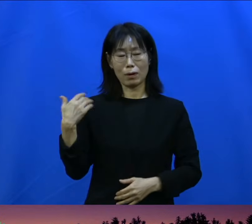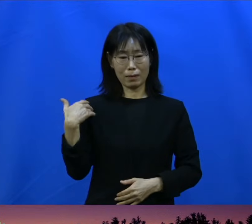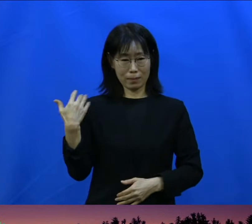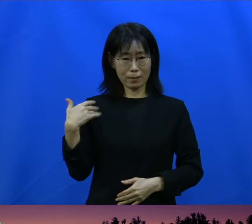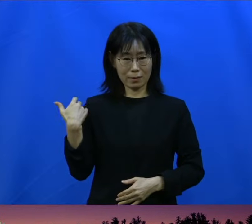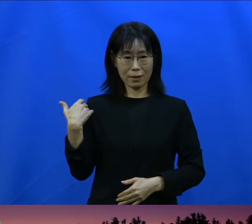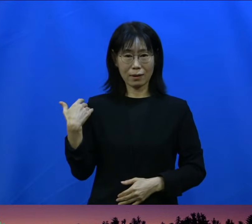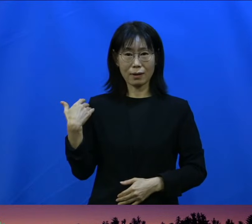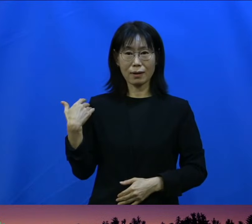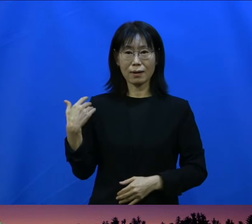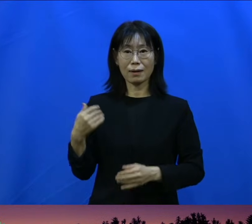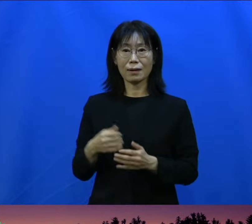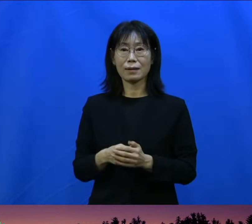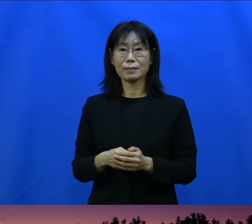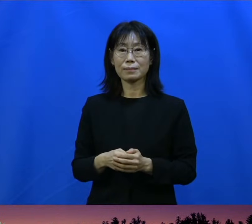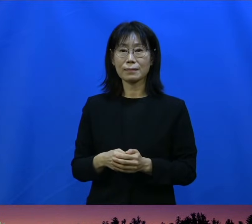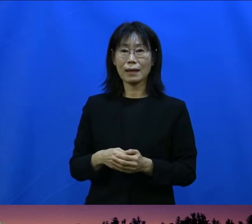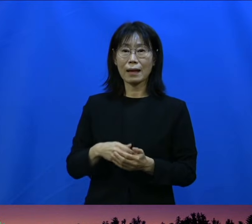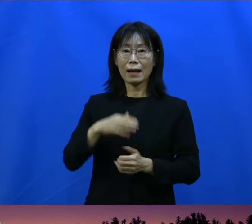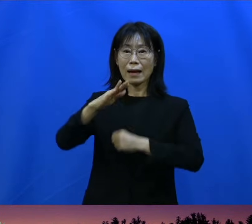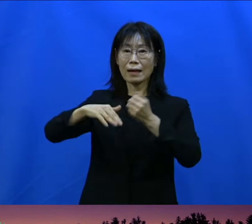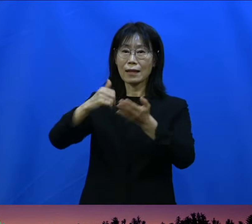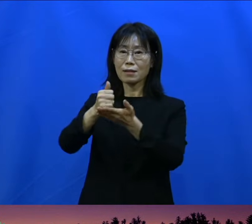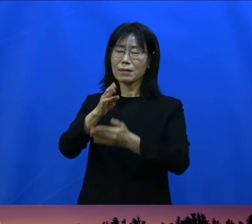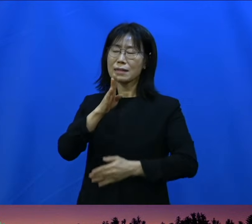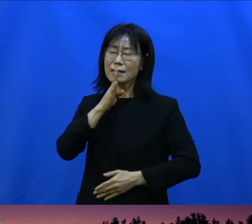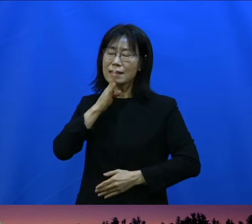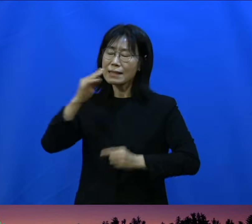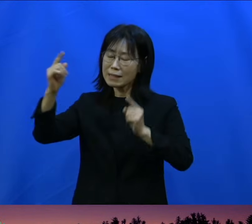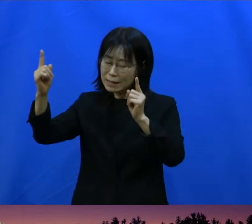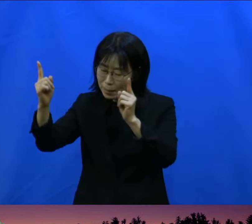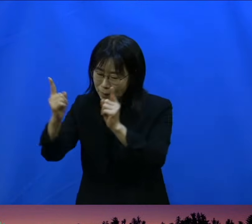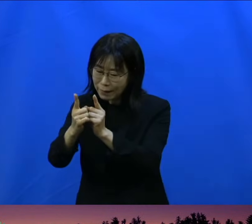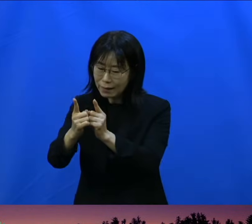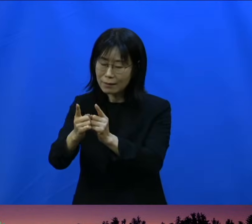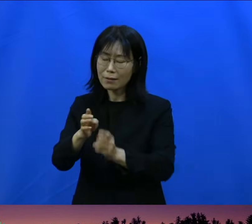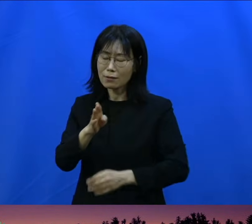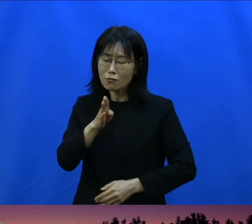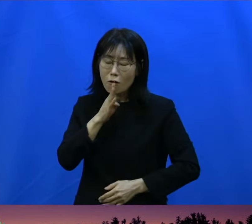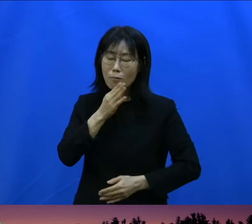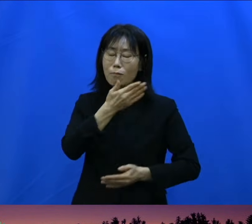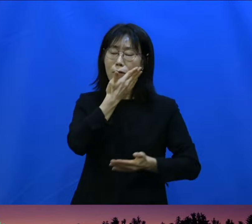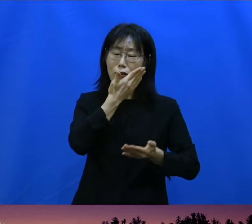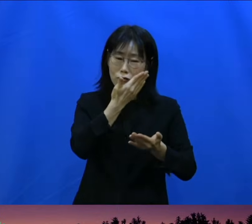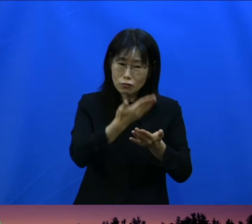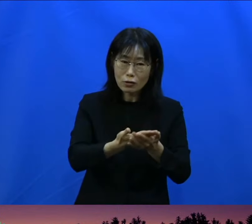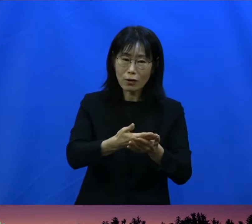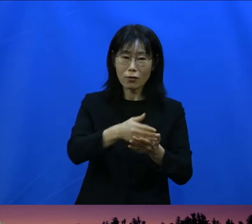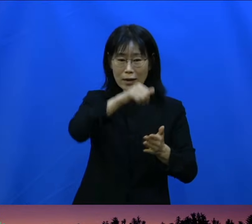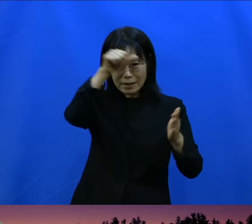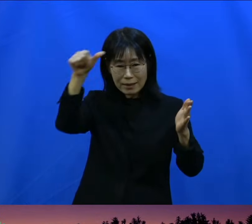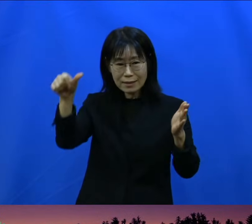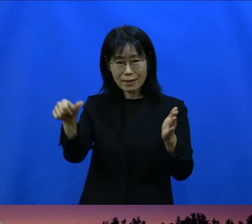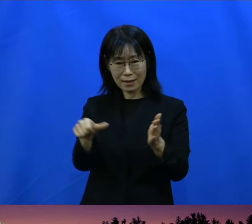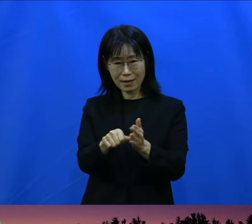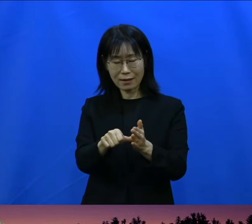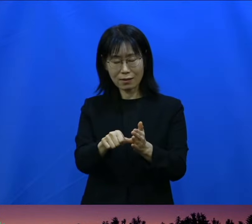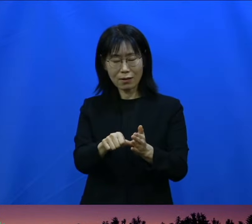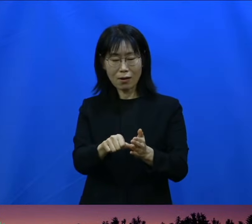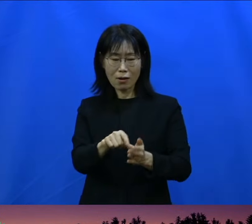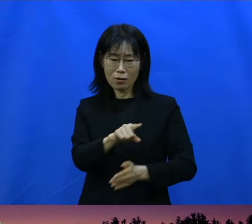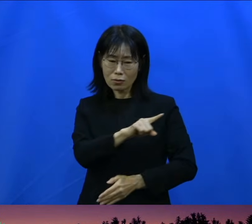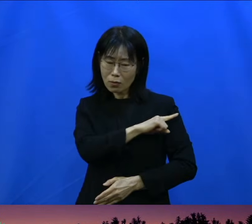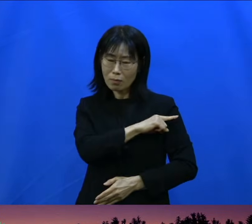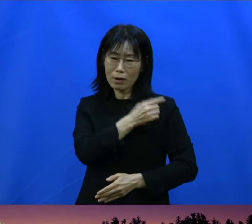그게 이 두 사건입니다. 하나님을 진짜 만나는 경험이 있어야 돼요. 그 우리 인생의 브레이크스루를 하는 거죠.